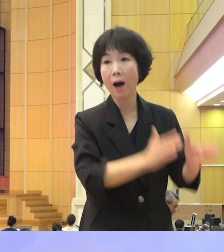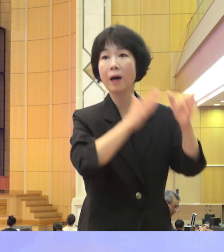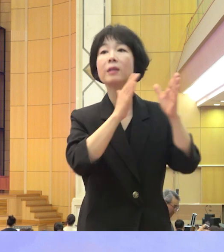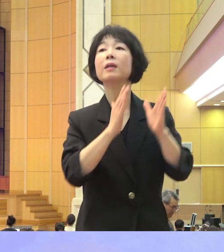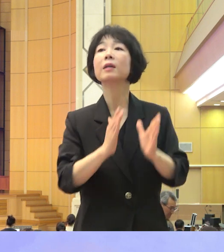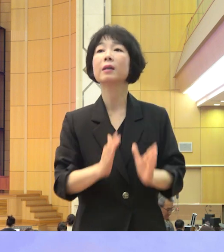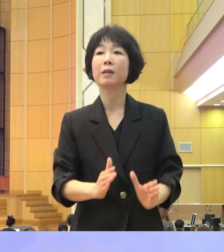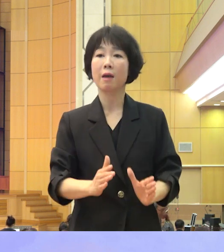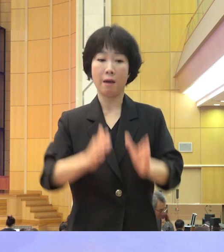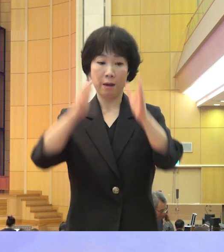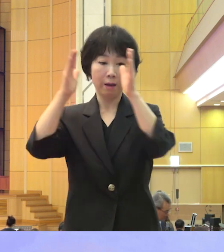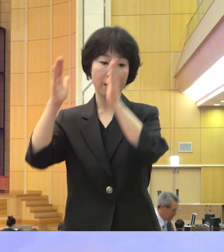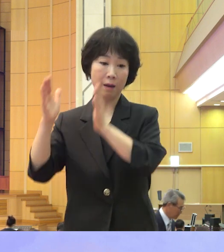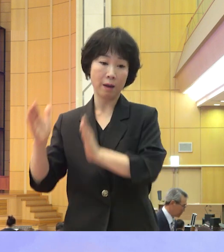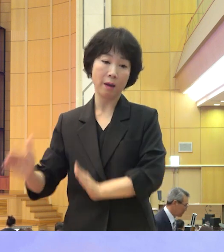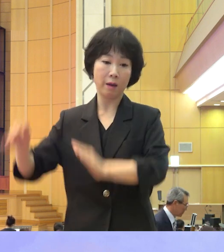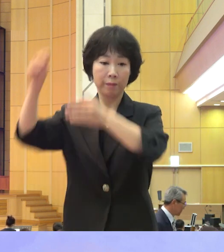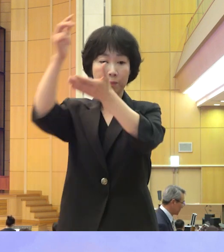여호와